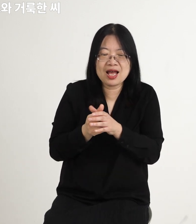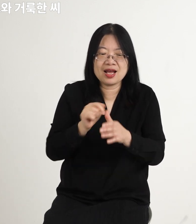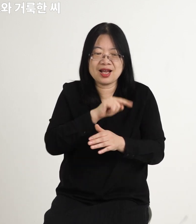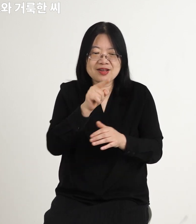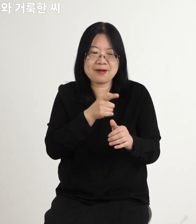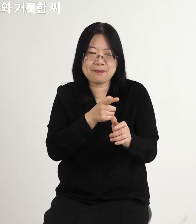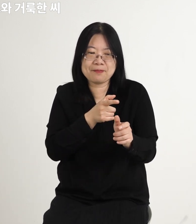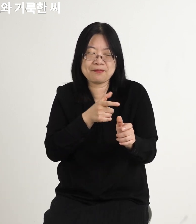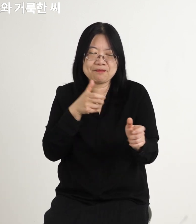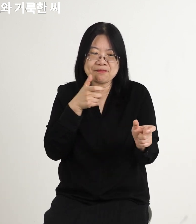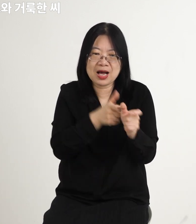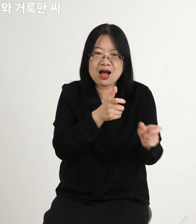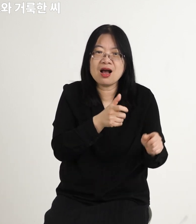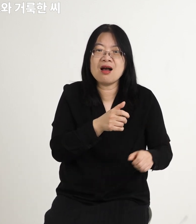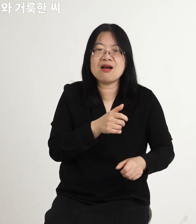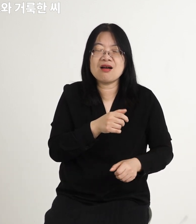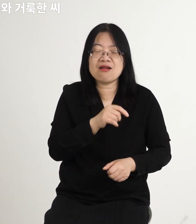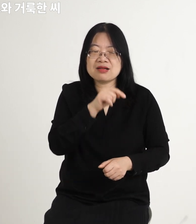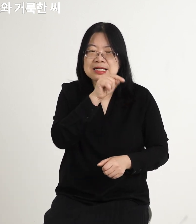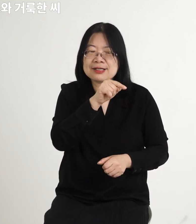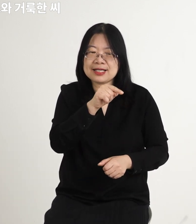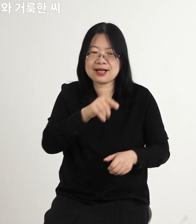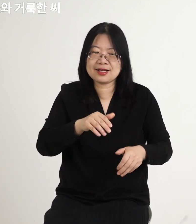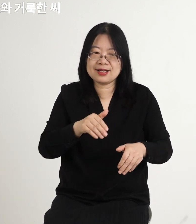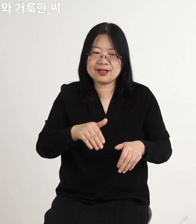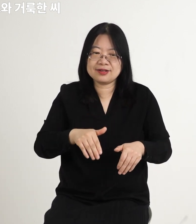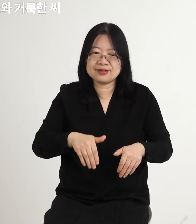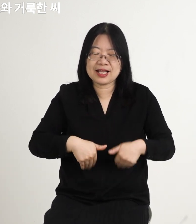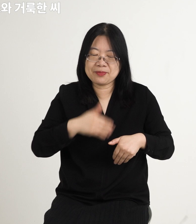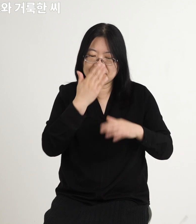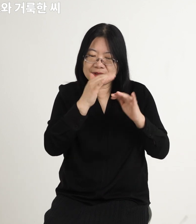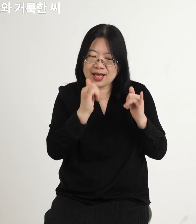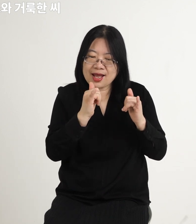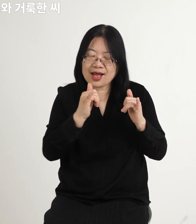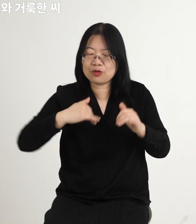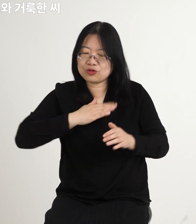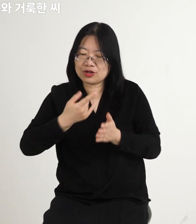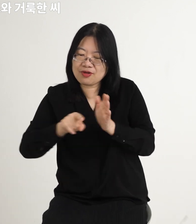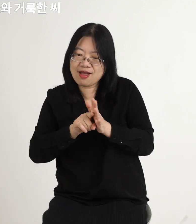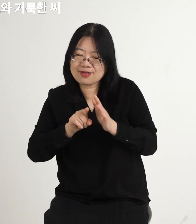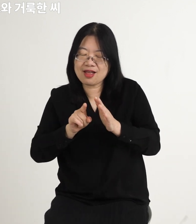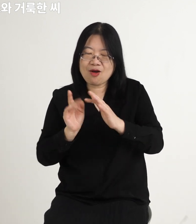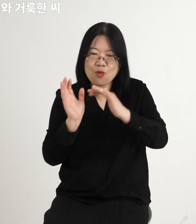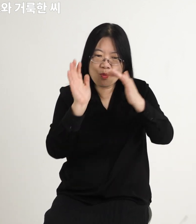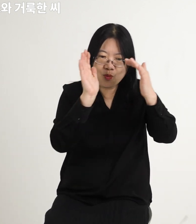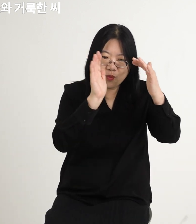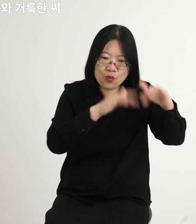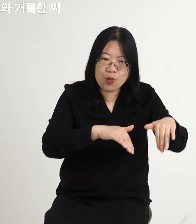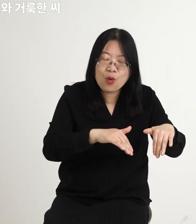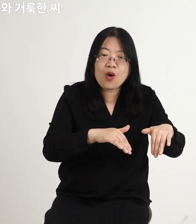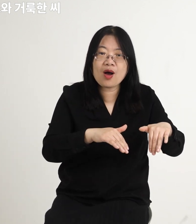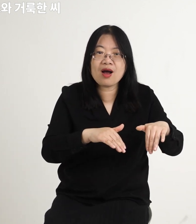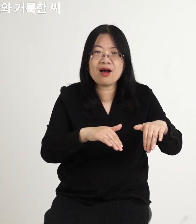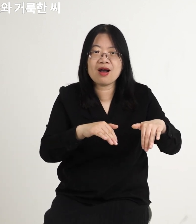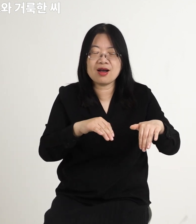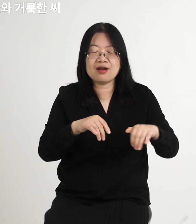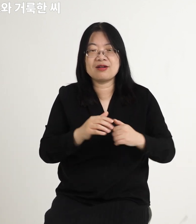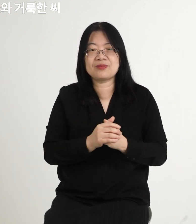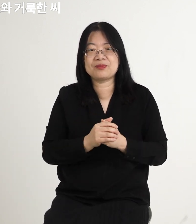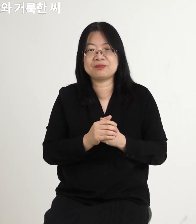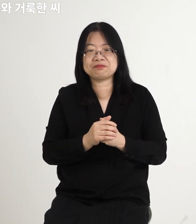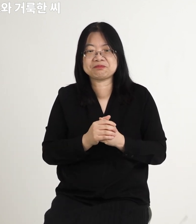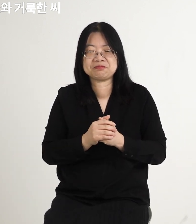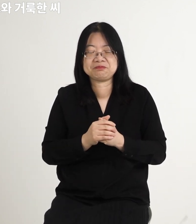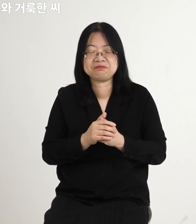올라가 유다를 쳐서 그것을 쓰러뜨리고 우리를 위하여 그것을 무너뜨리고 다부엘의 아들을 그 중에 세워